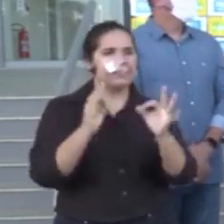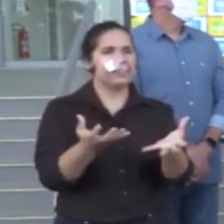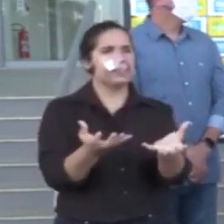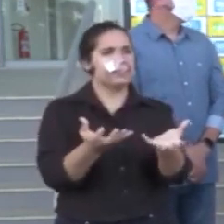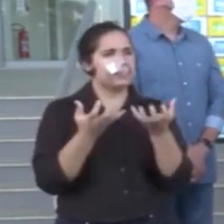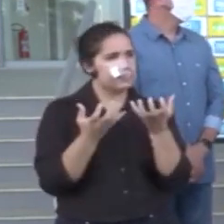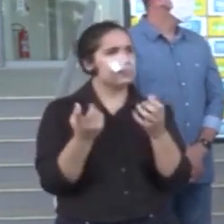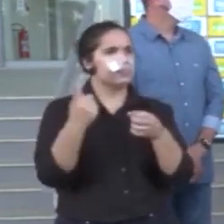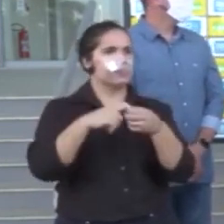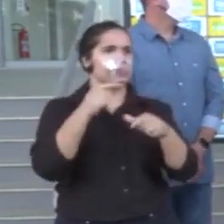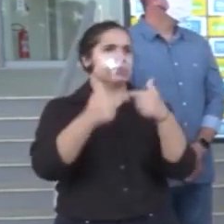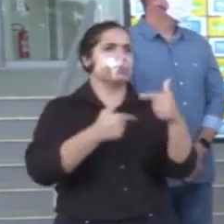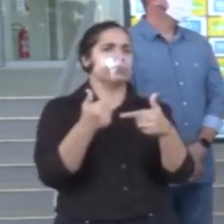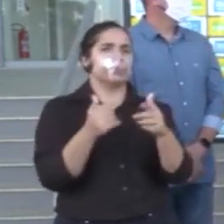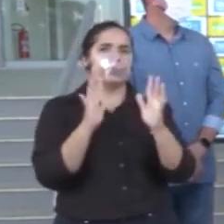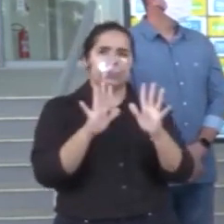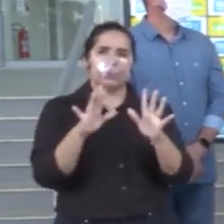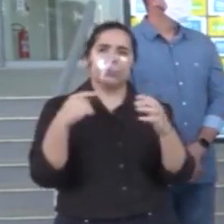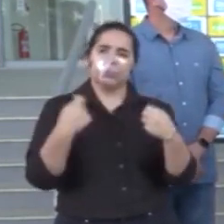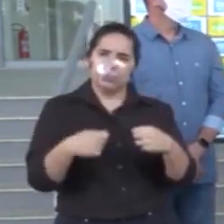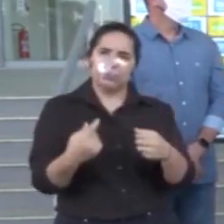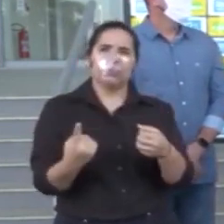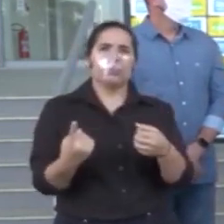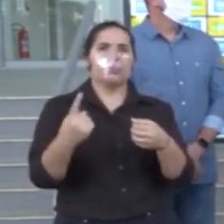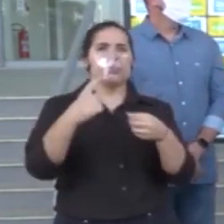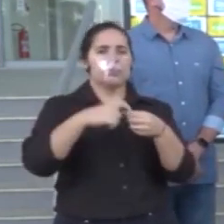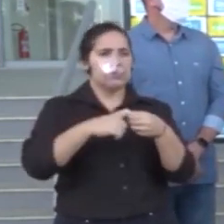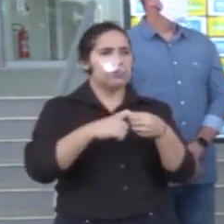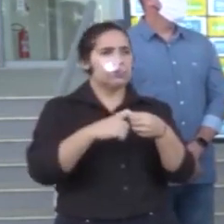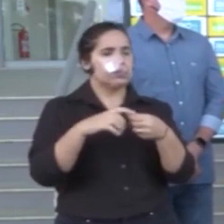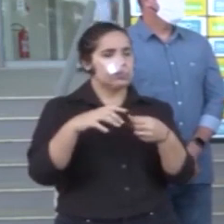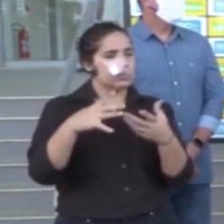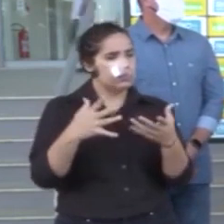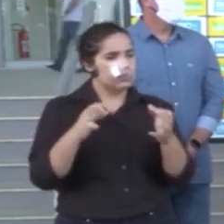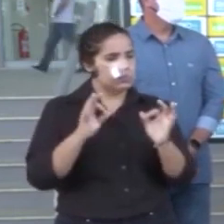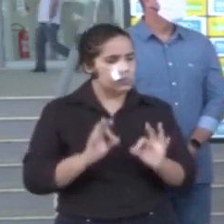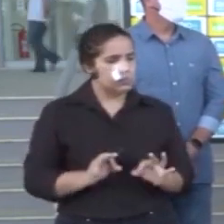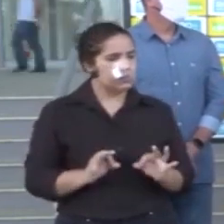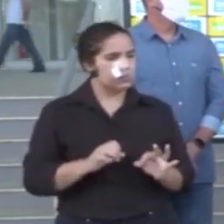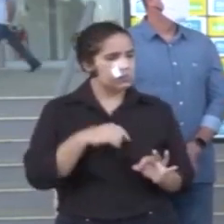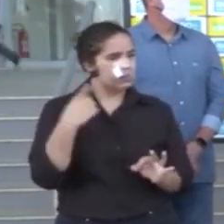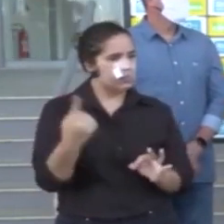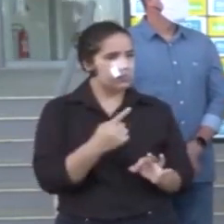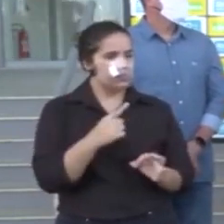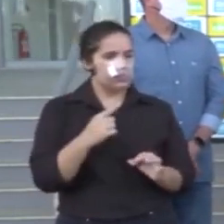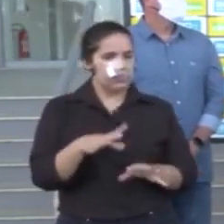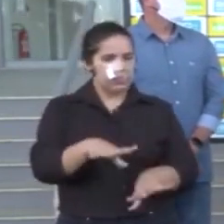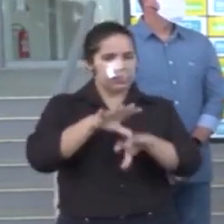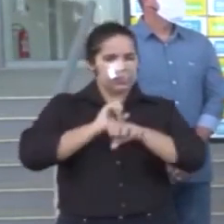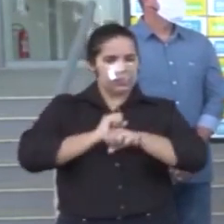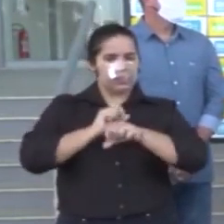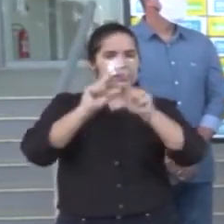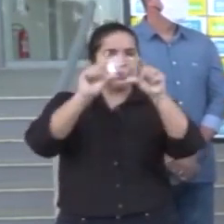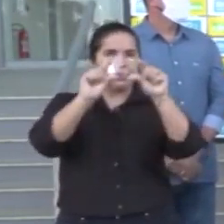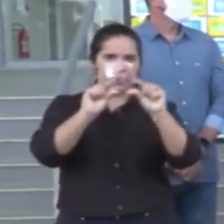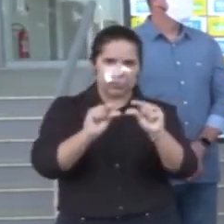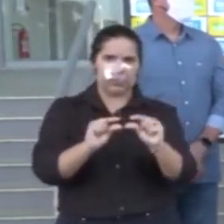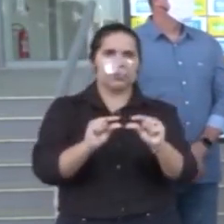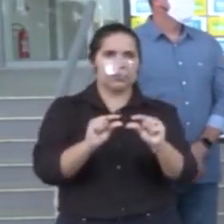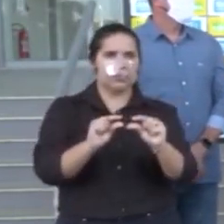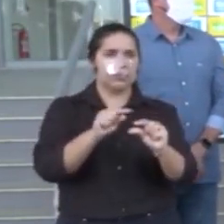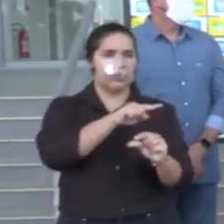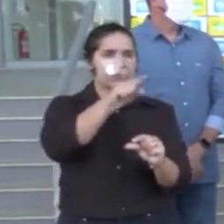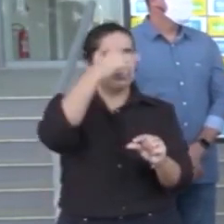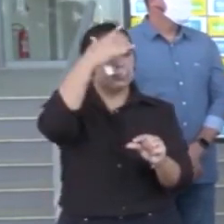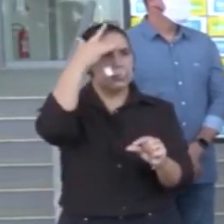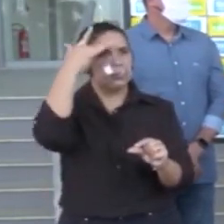querem voltar às atividades. Agora, precisamos voltar dentro de uma situação em que o nível de infecção esteja baixo, que não coloque